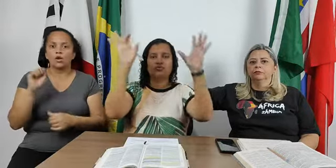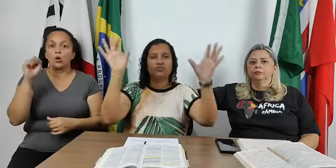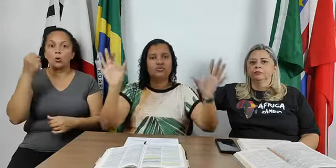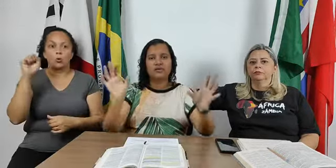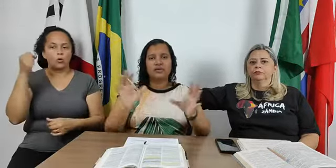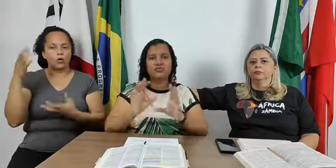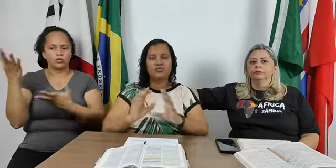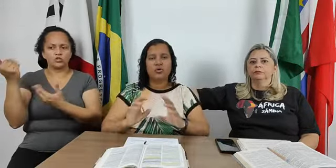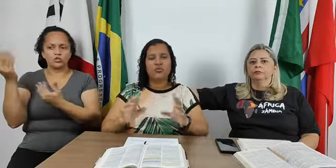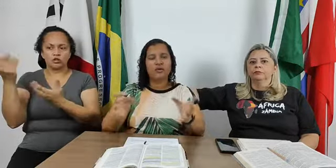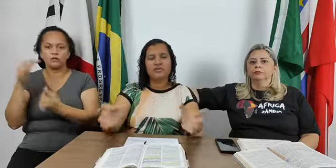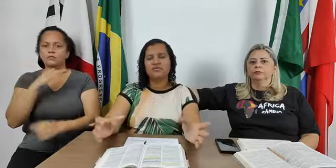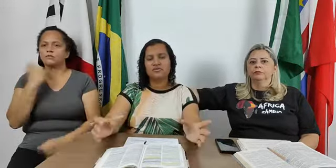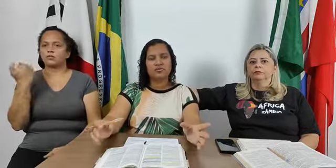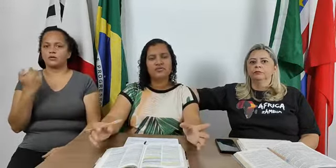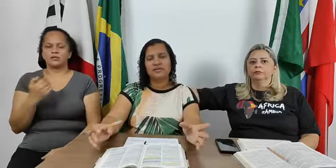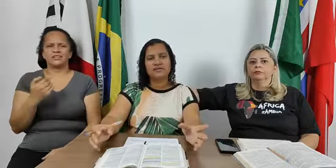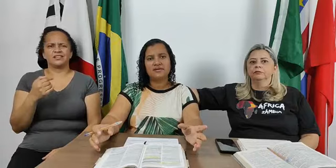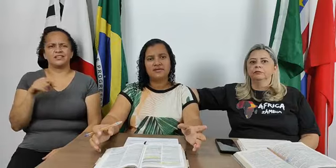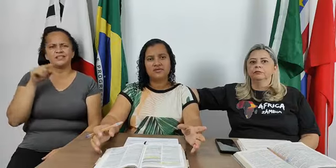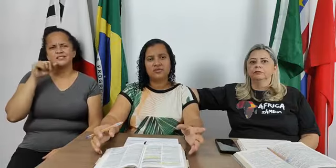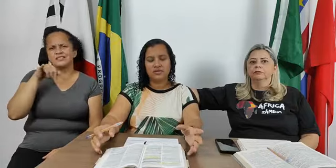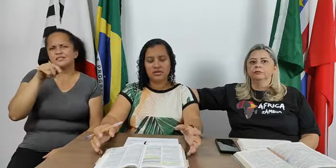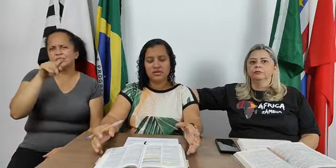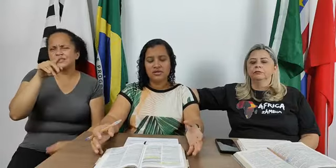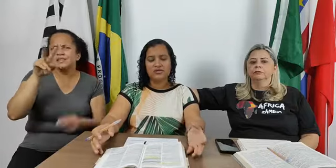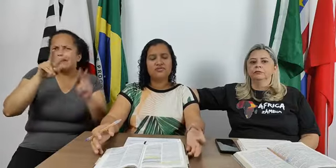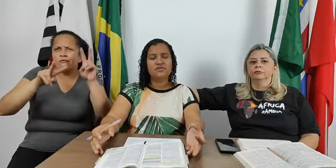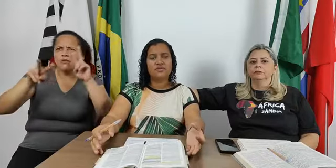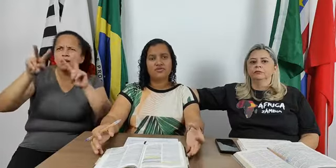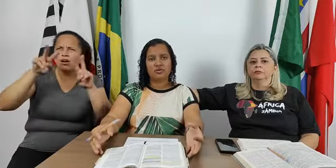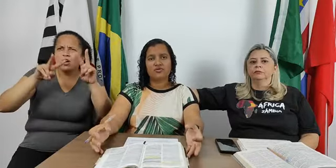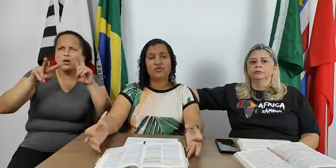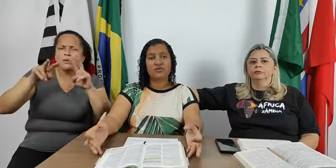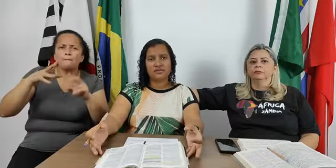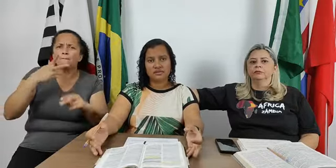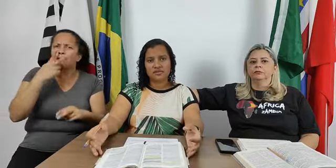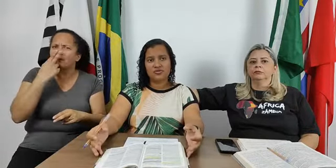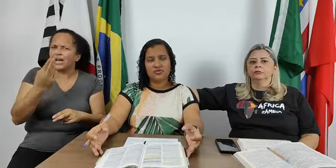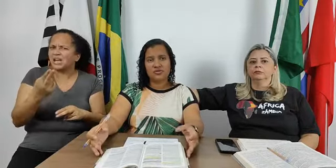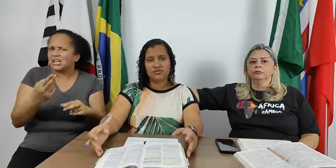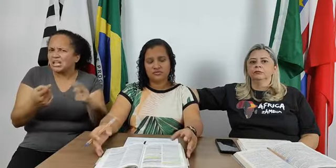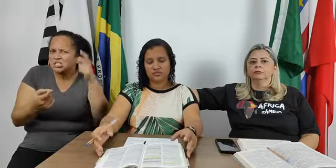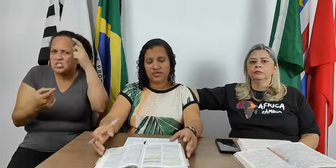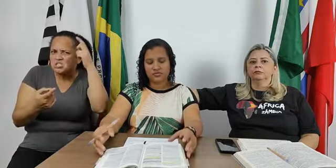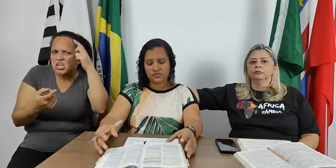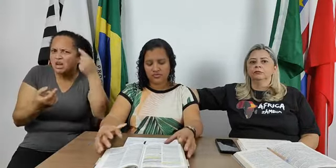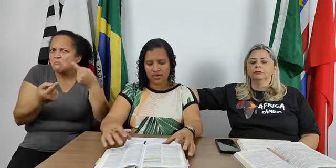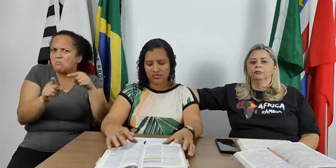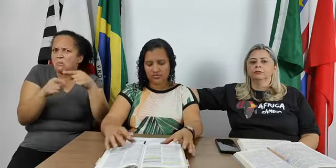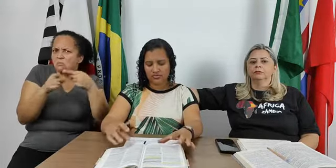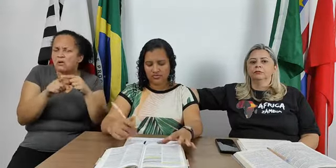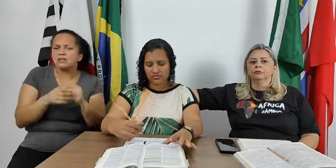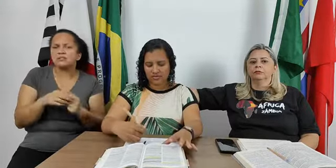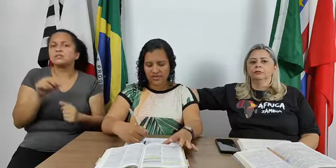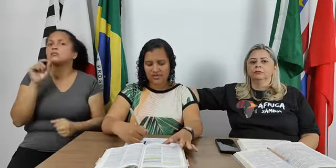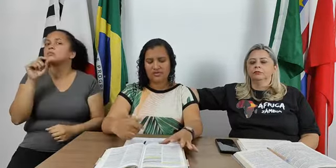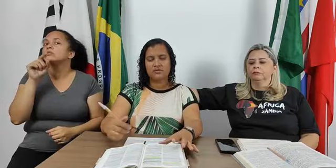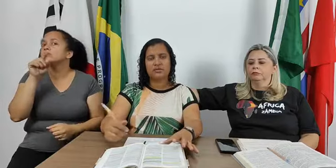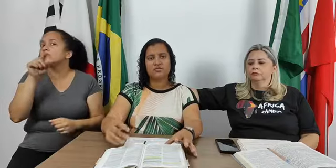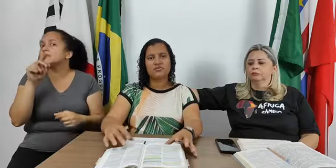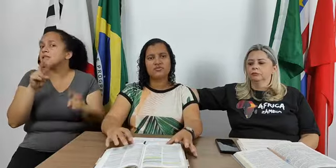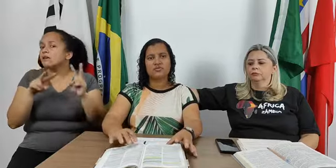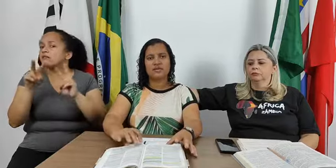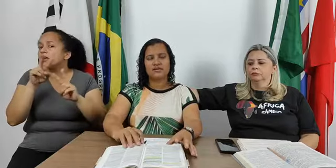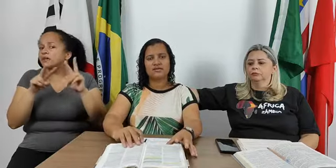toda a estrutura ali do show, parece um culto satânico. Então você, jovem, o que você está assistindo? Lá no seu quarto,